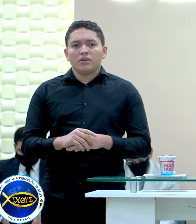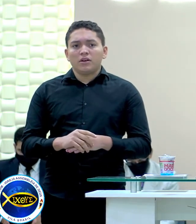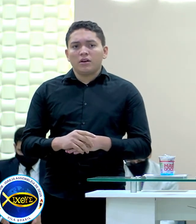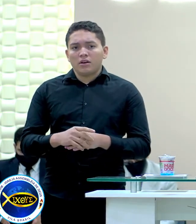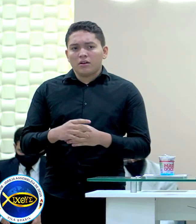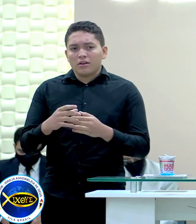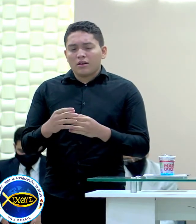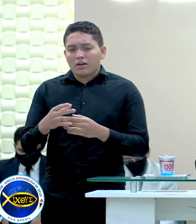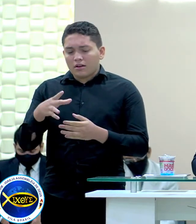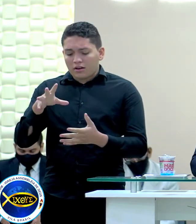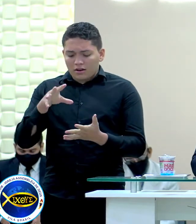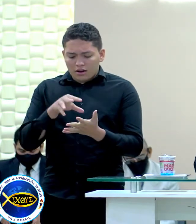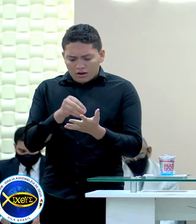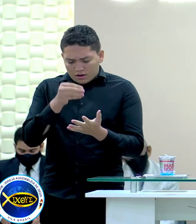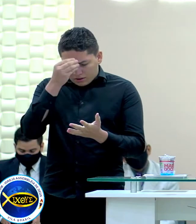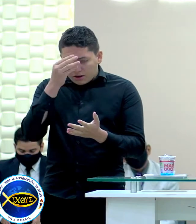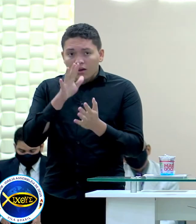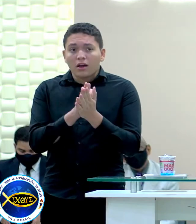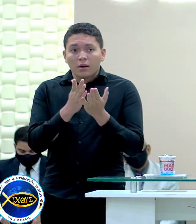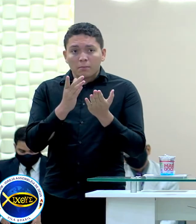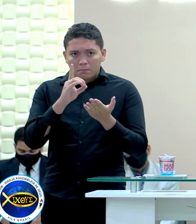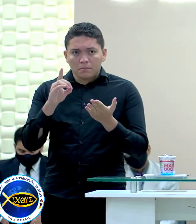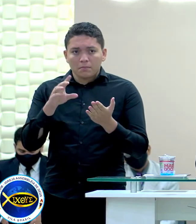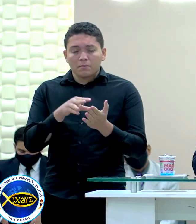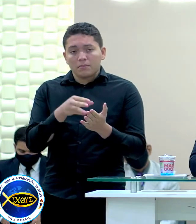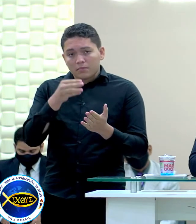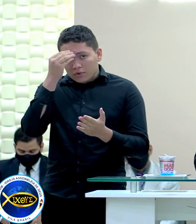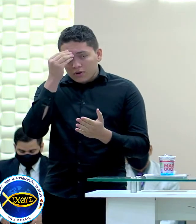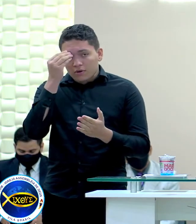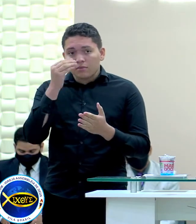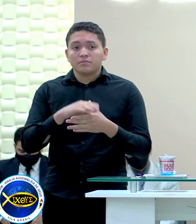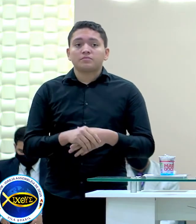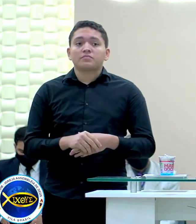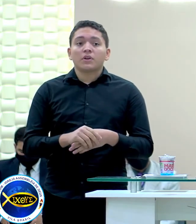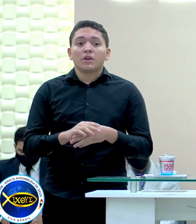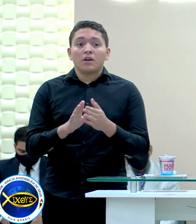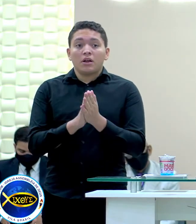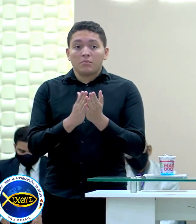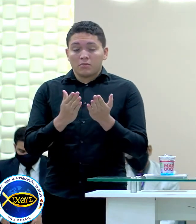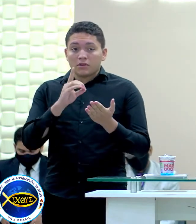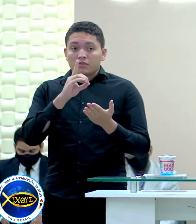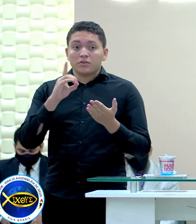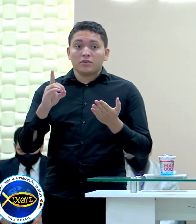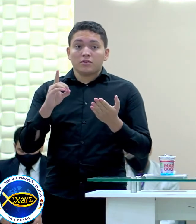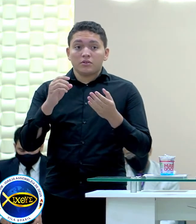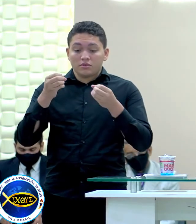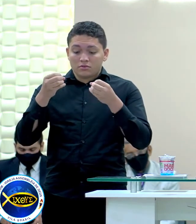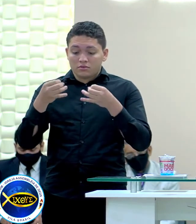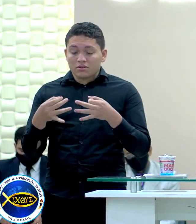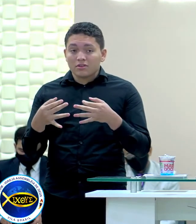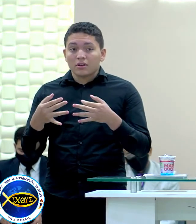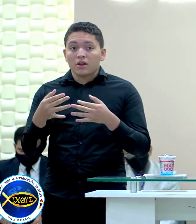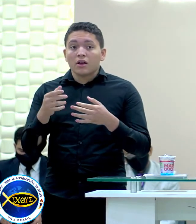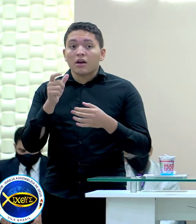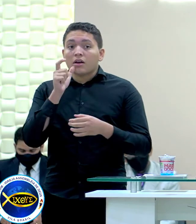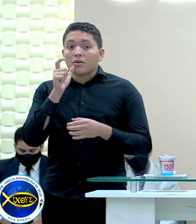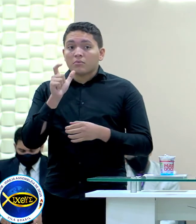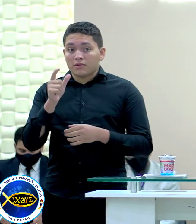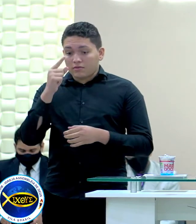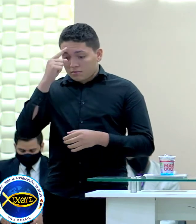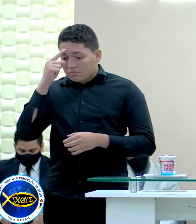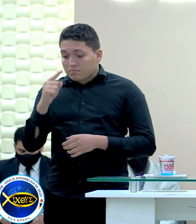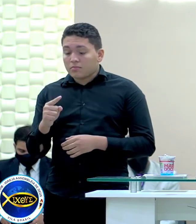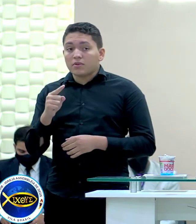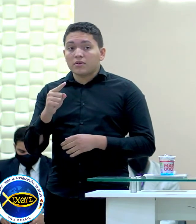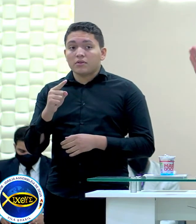Bíblia. Quando nós lemos Deuteronômio capítulo 6, a palavra do Senhor diz assim: e as palavras que hoje eu te ordeno, tu